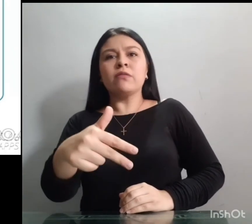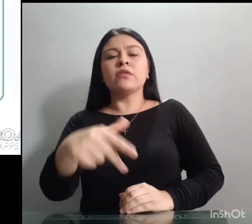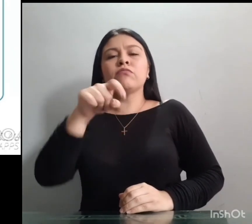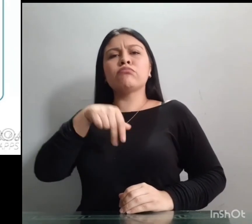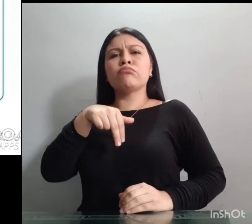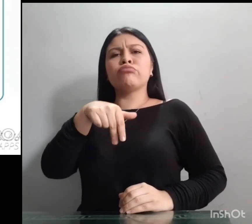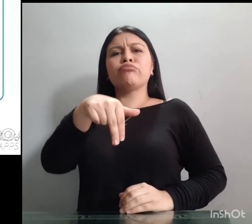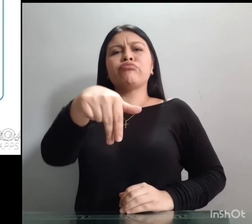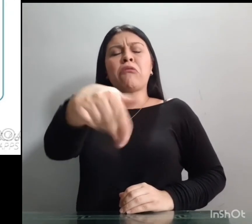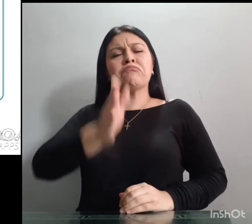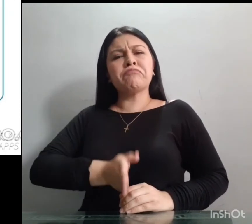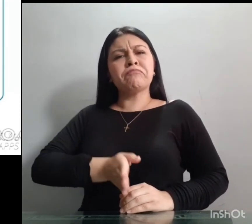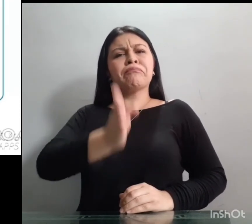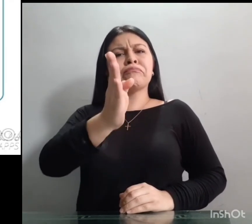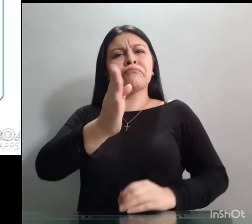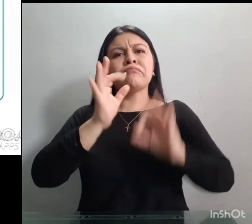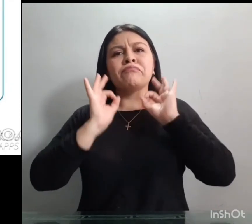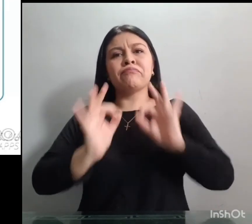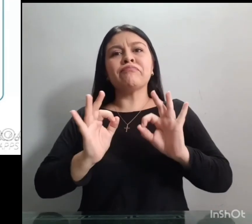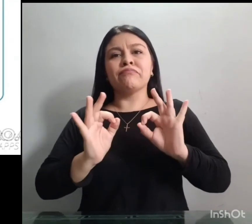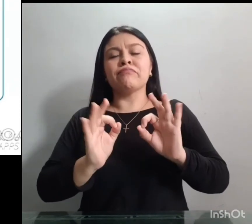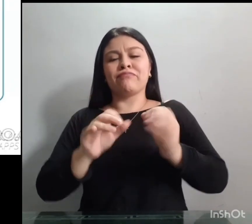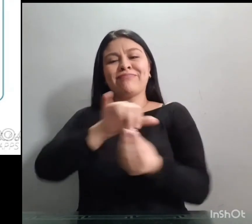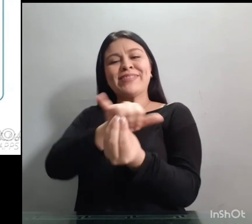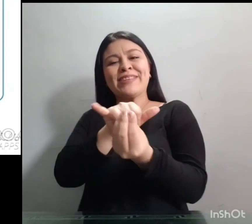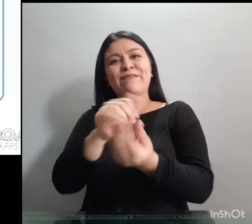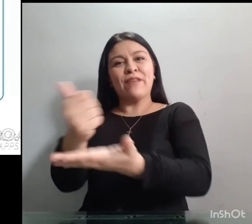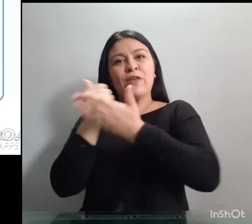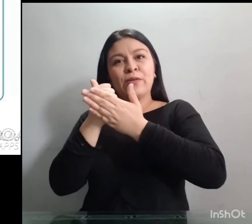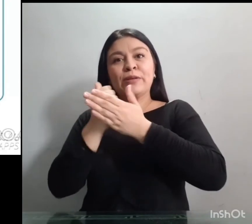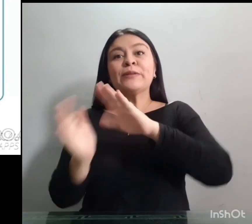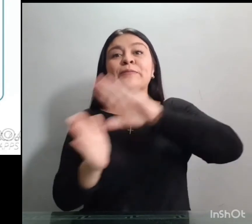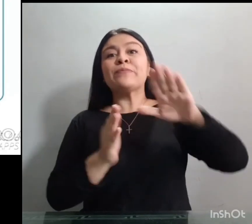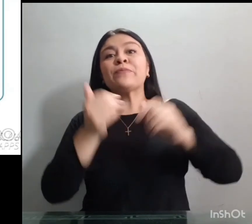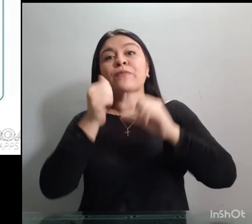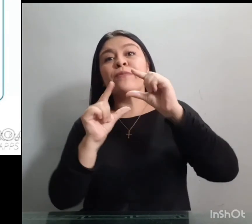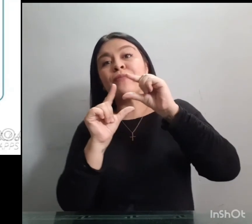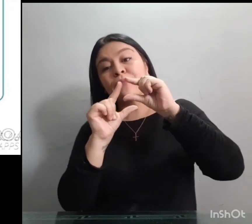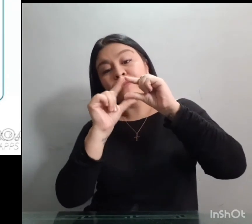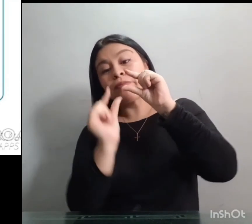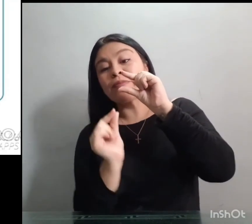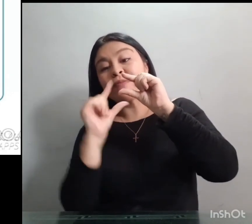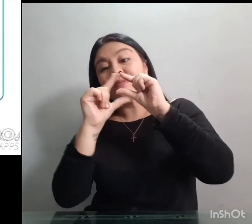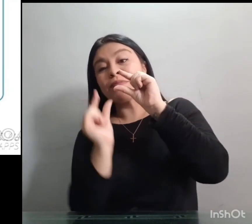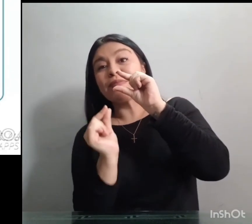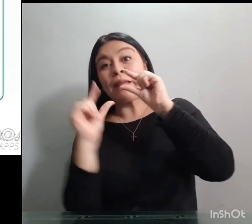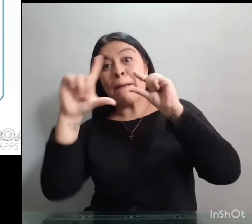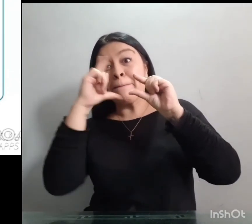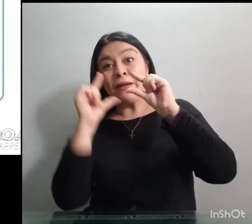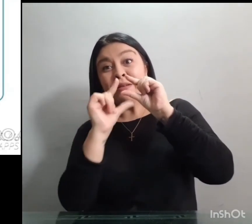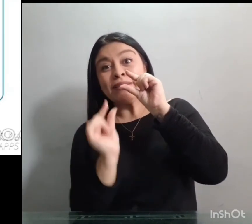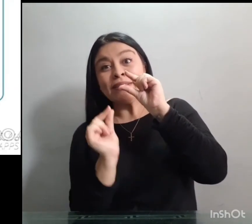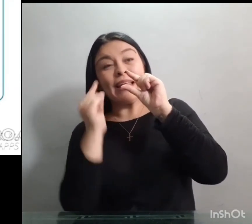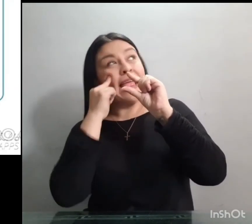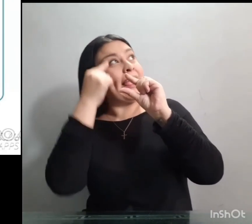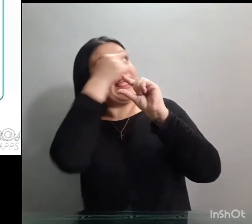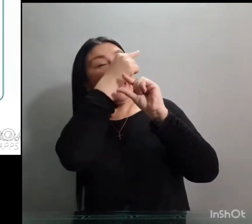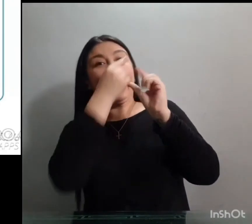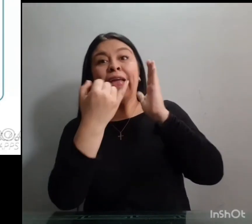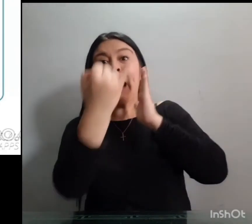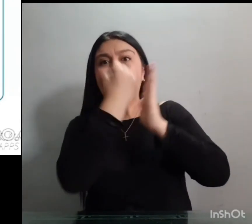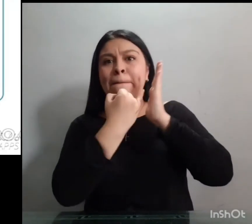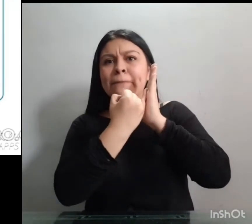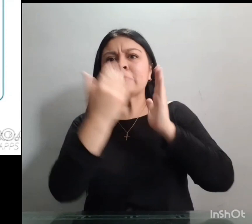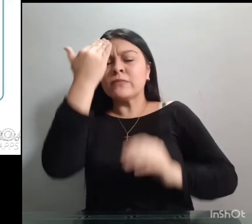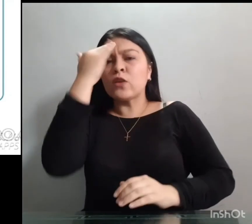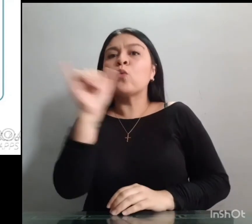a otro. El tronco encefálico se encarga de la deglución, es decir, de tragar, cuando vamos a tragar